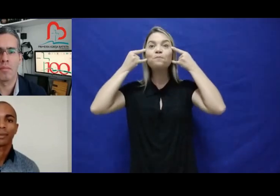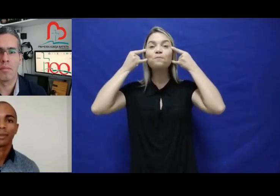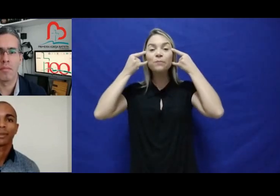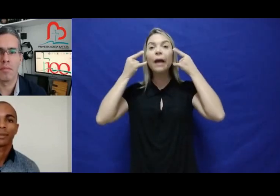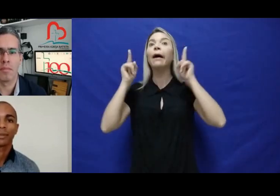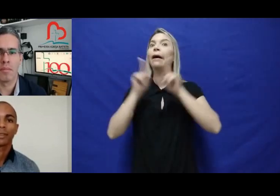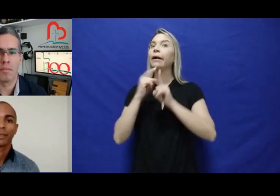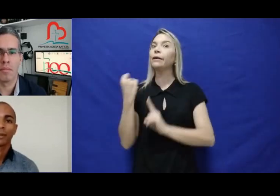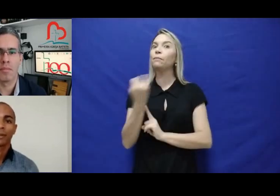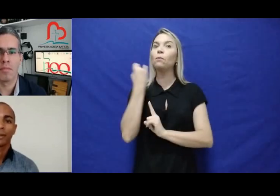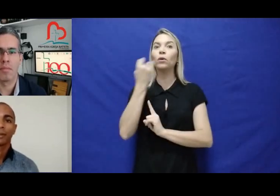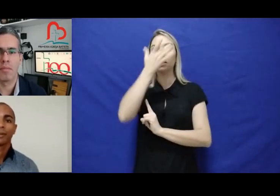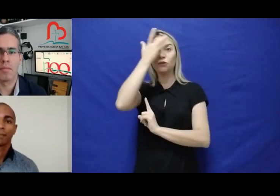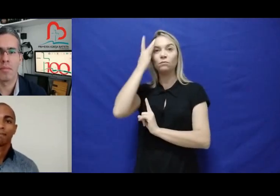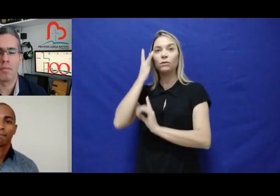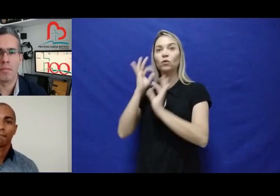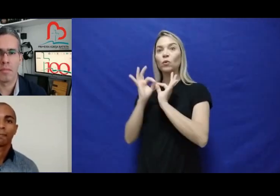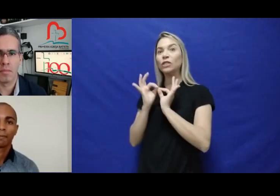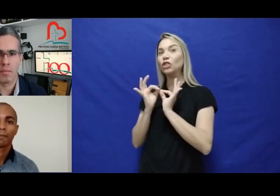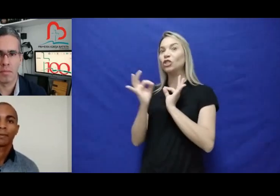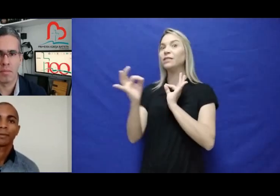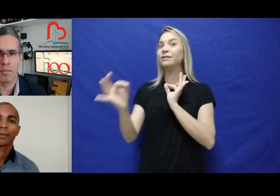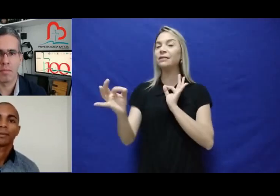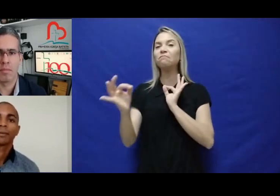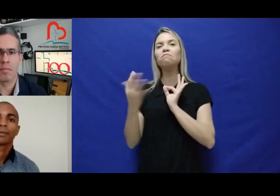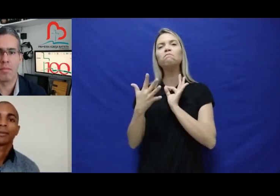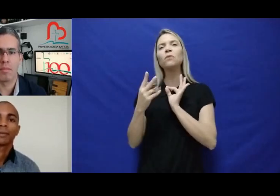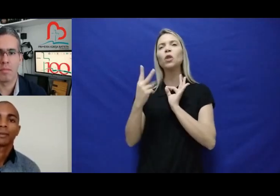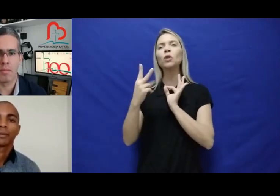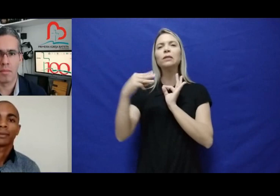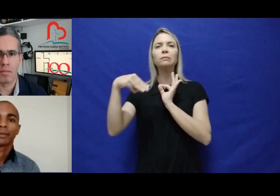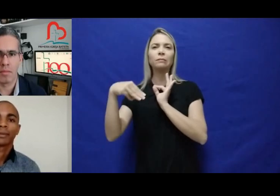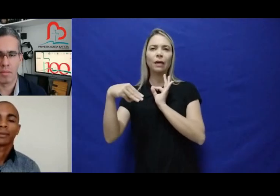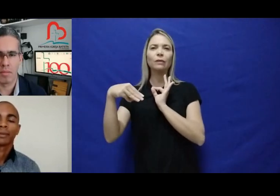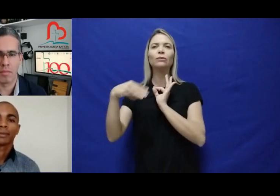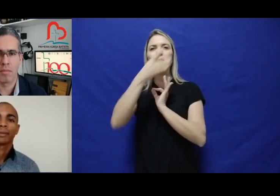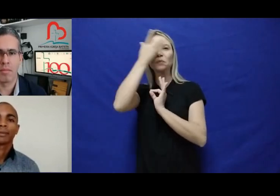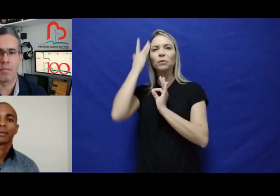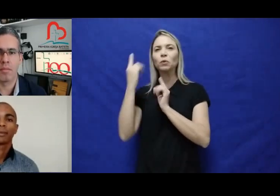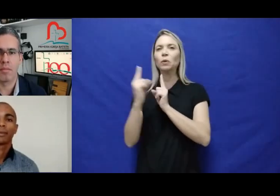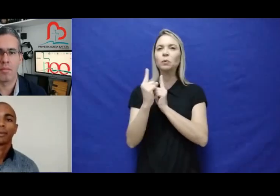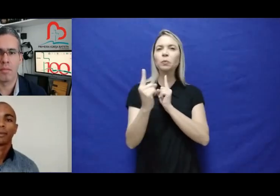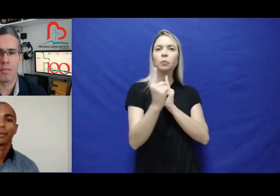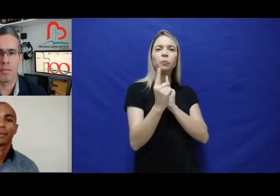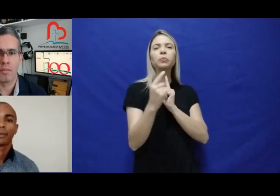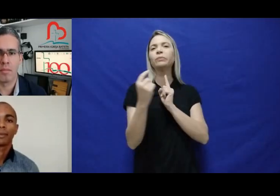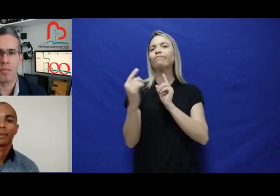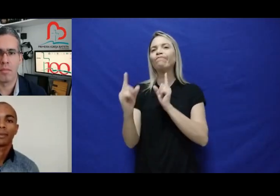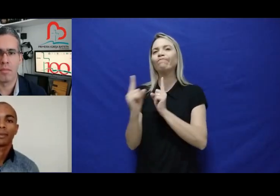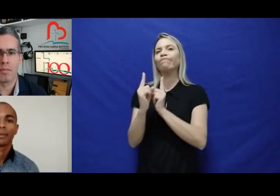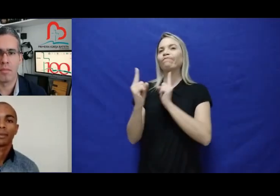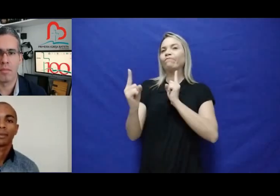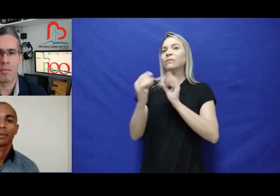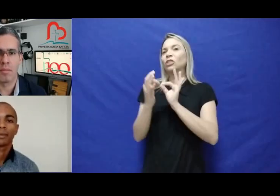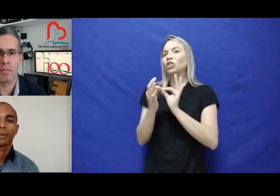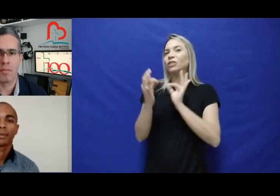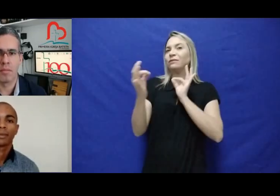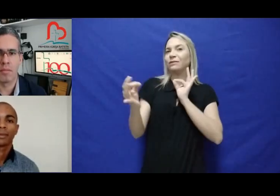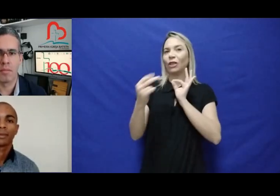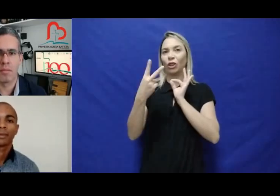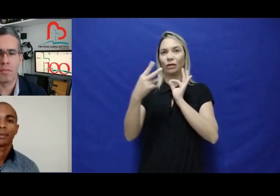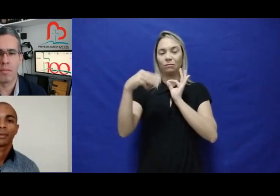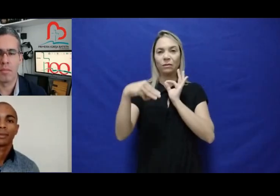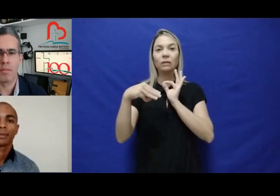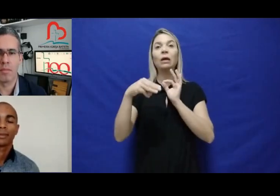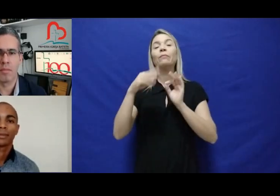da máscara. Não esqueça também de manter distância de aproximadamente 2 metros das